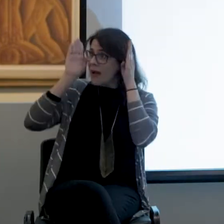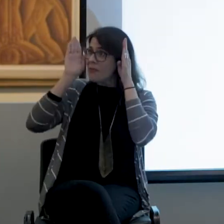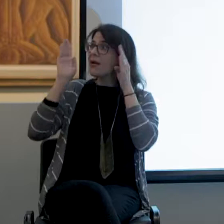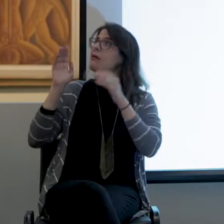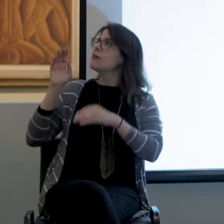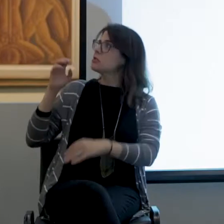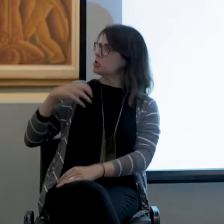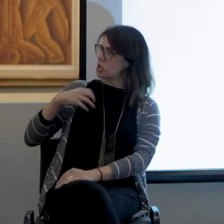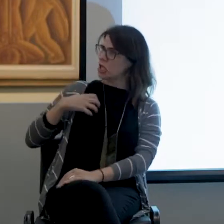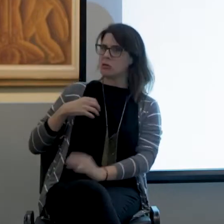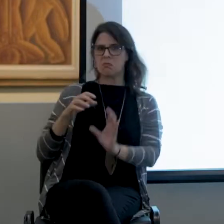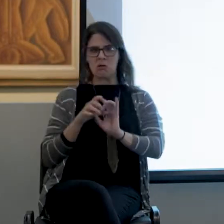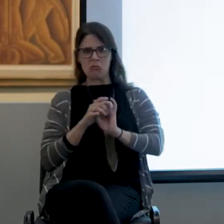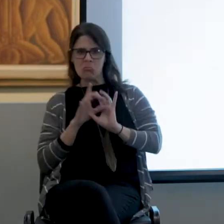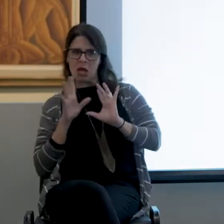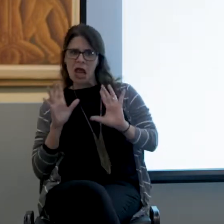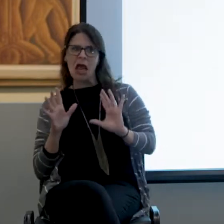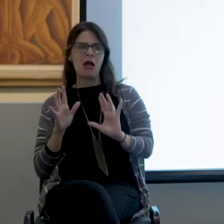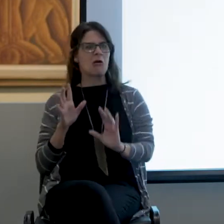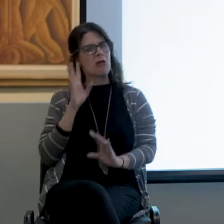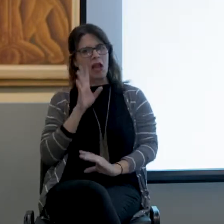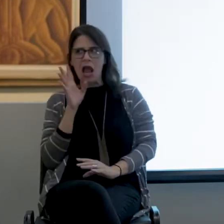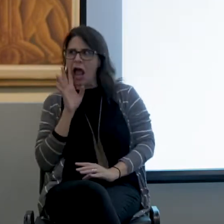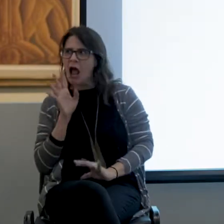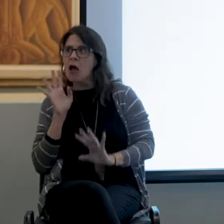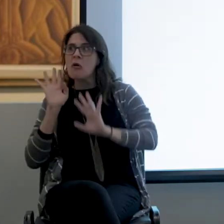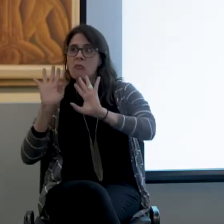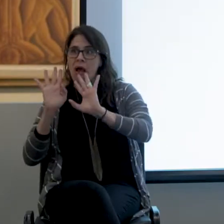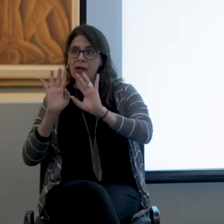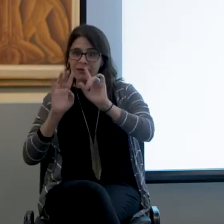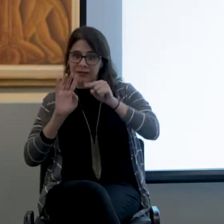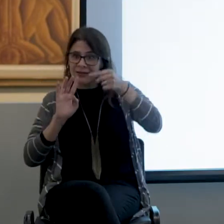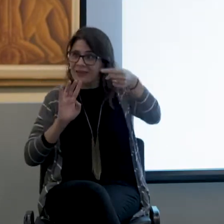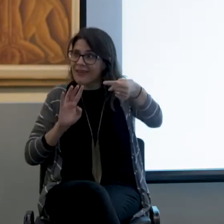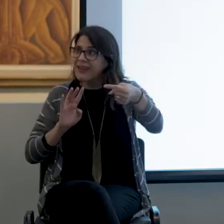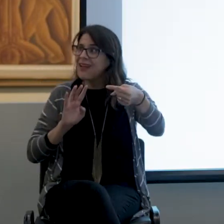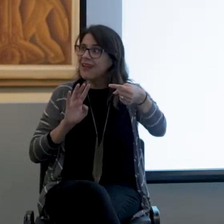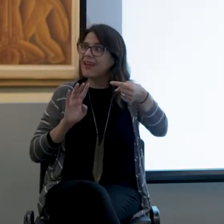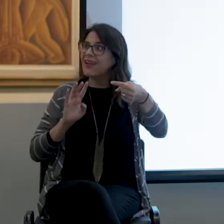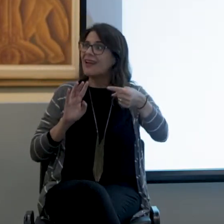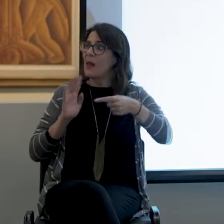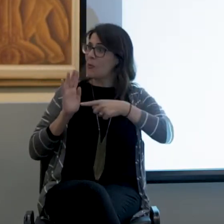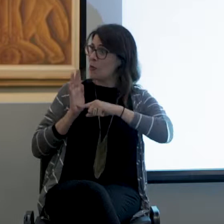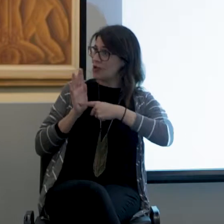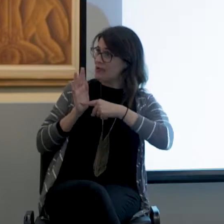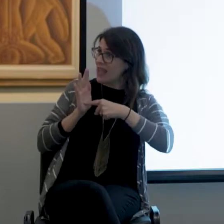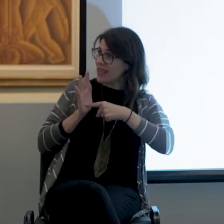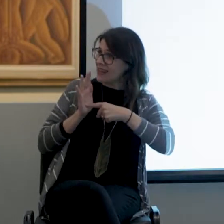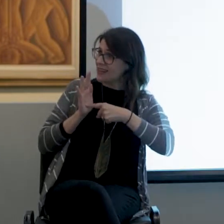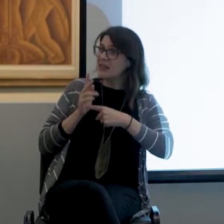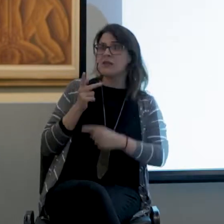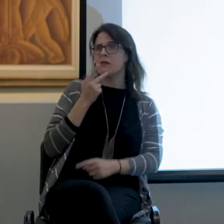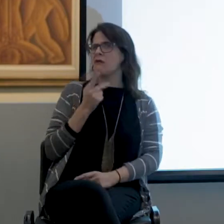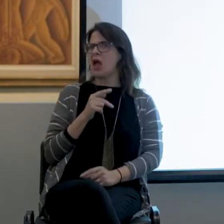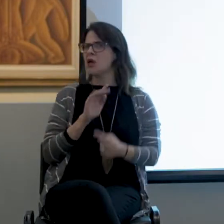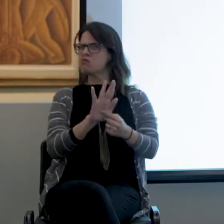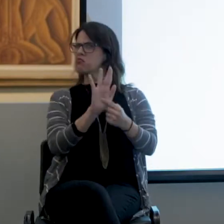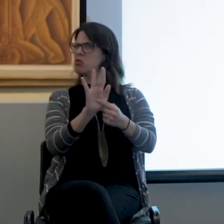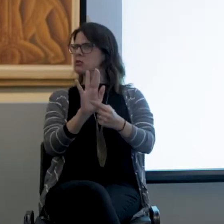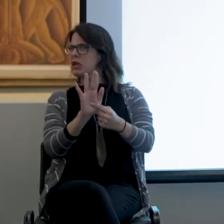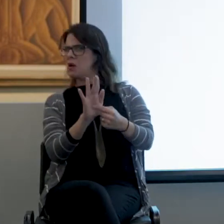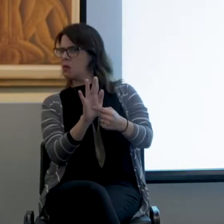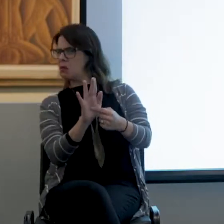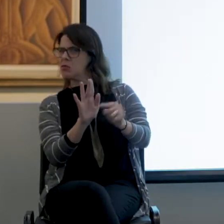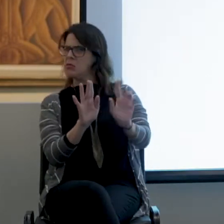mais chance, desde o Paulo XXIII e tal. Quando era bispo de Buenos Aires, adorava fechar uma exposiçãozinha